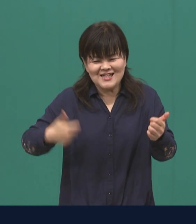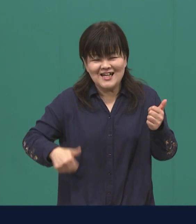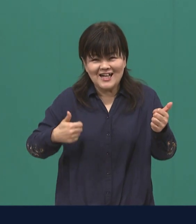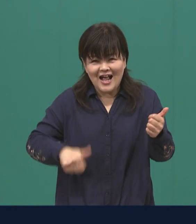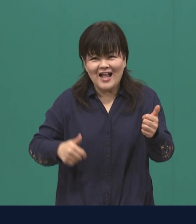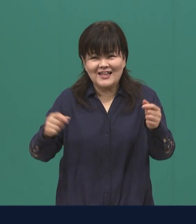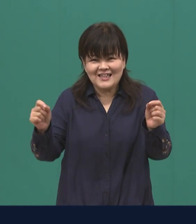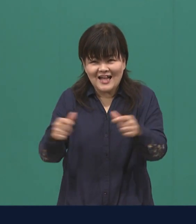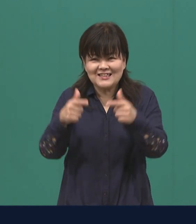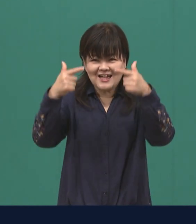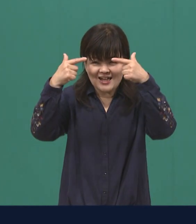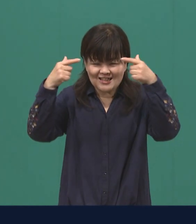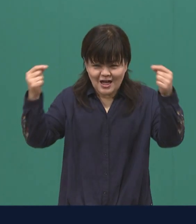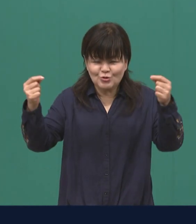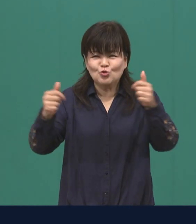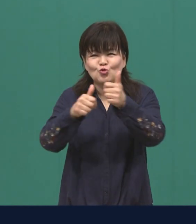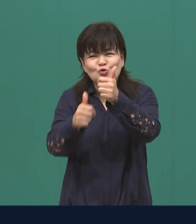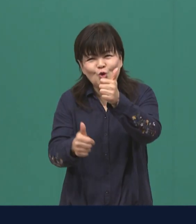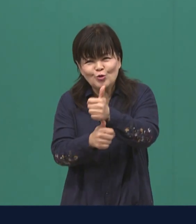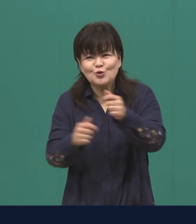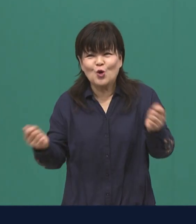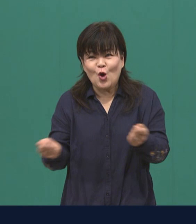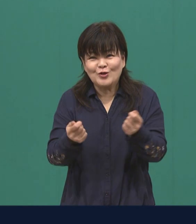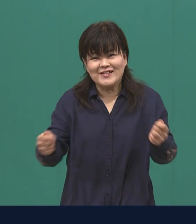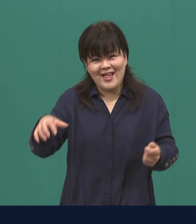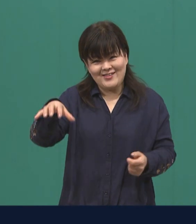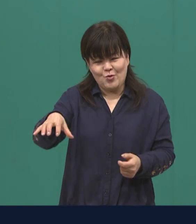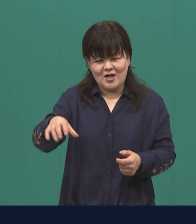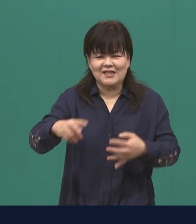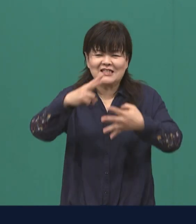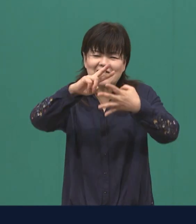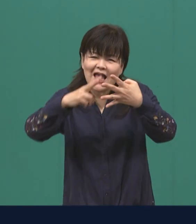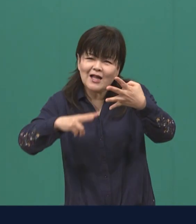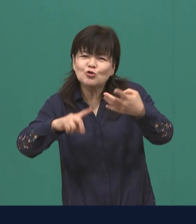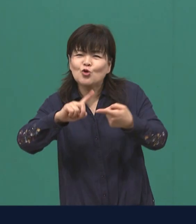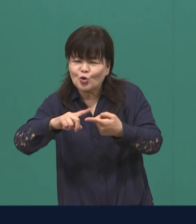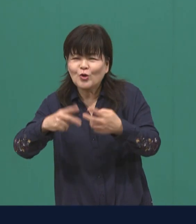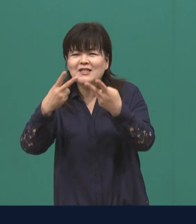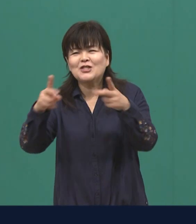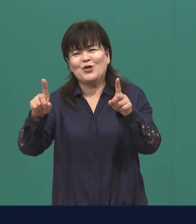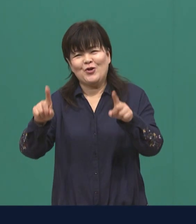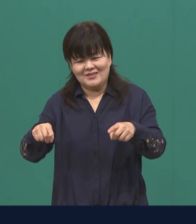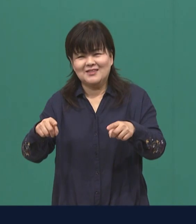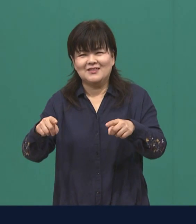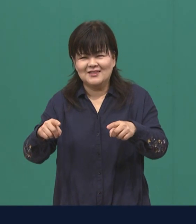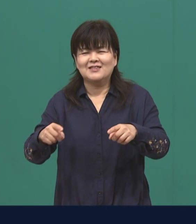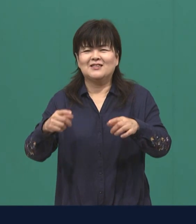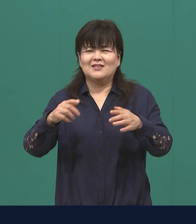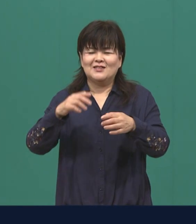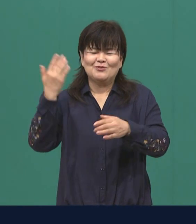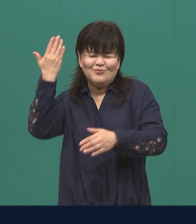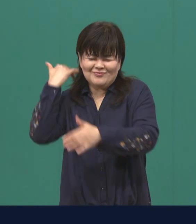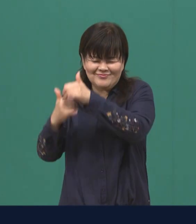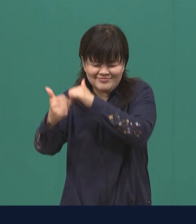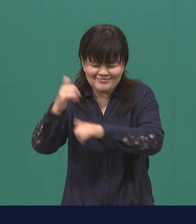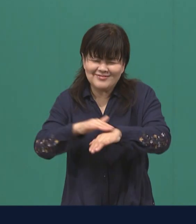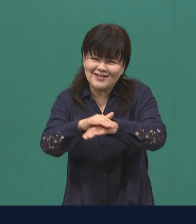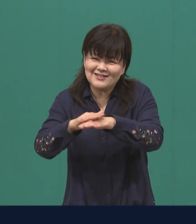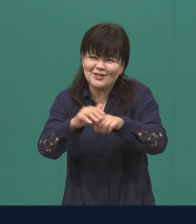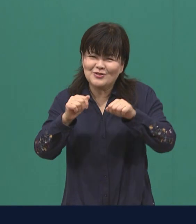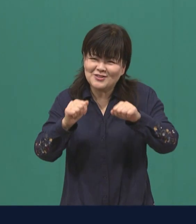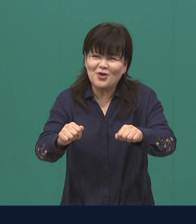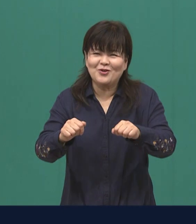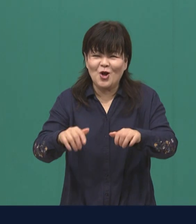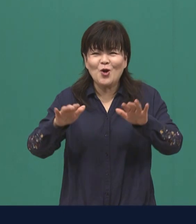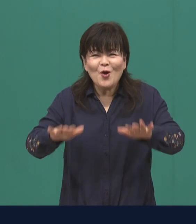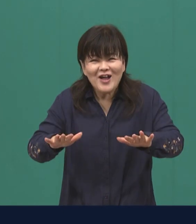大津市の滋賀短期大学附属幼稚園では、季節ごとの行事や風習を大切にし